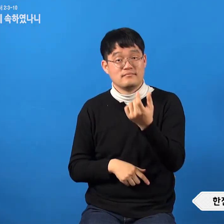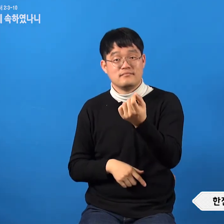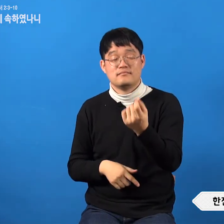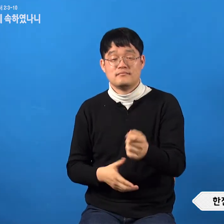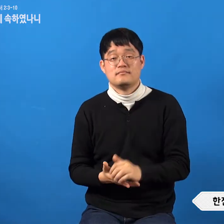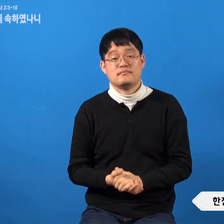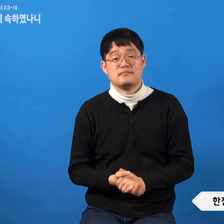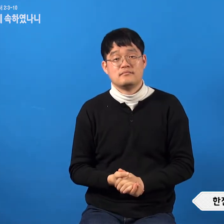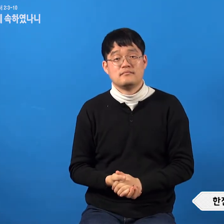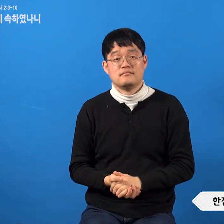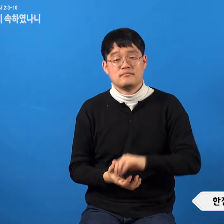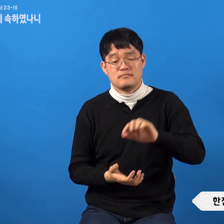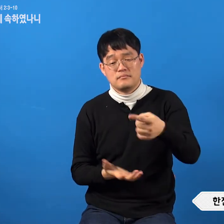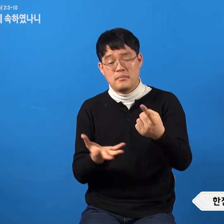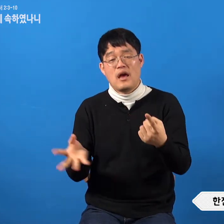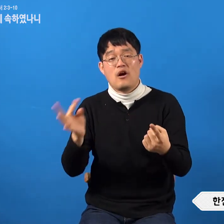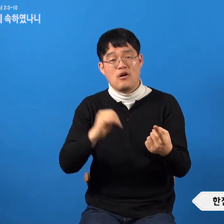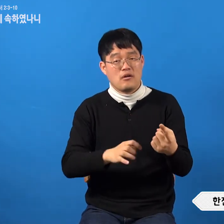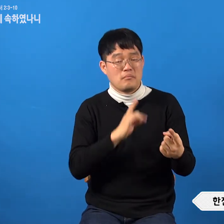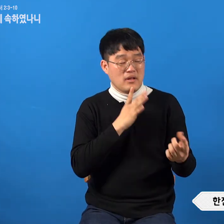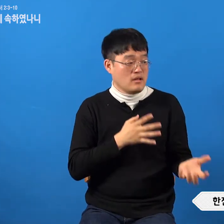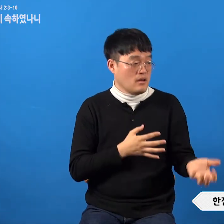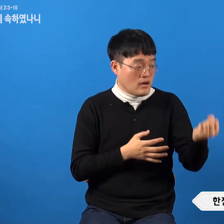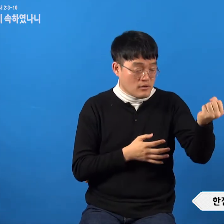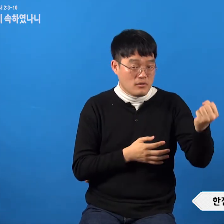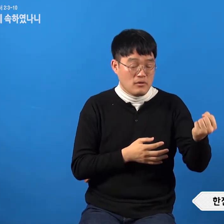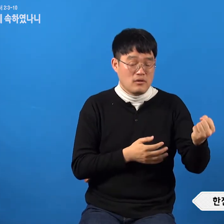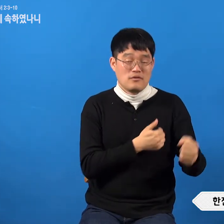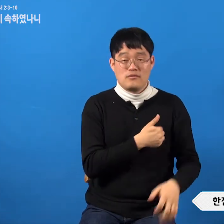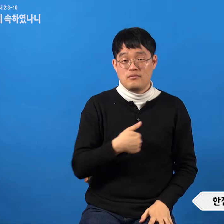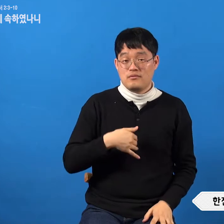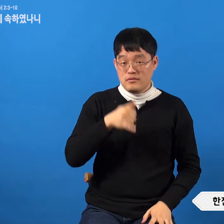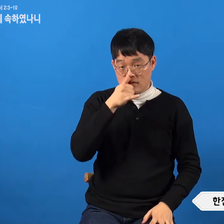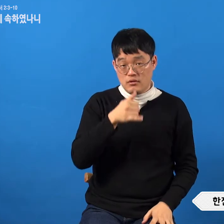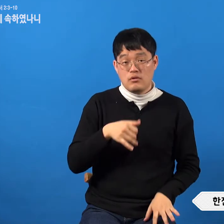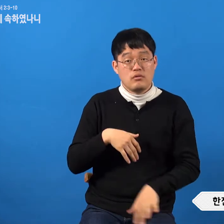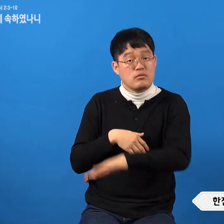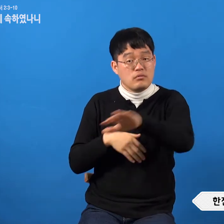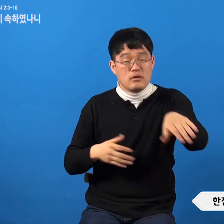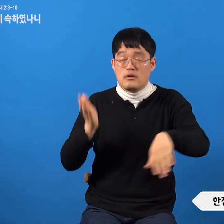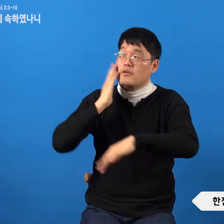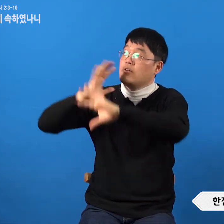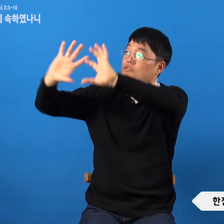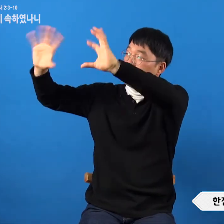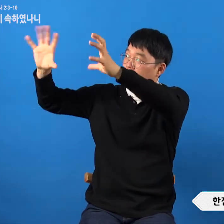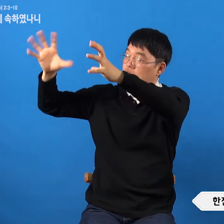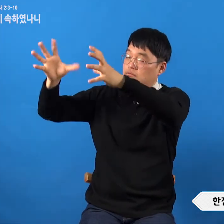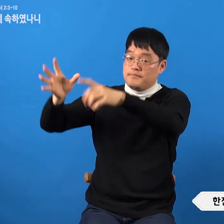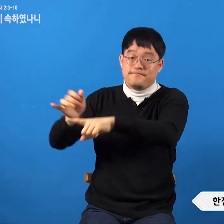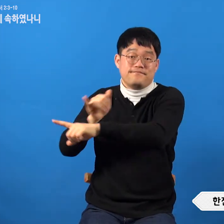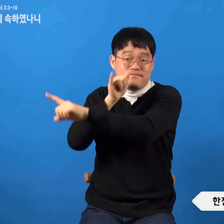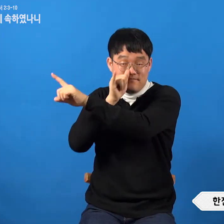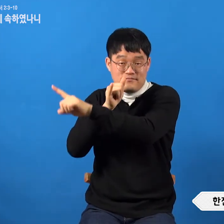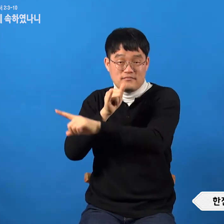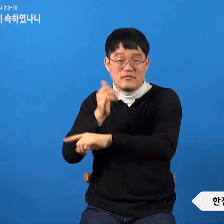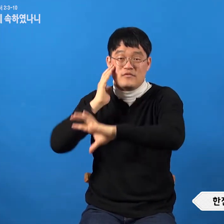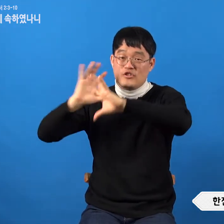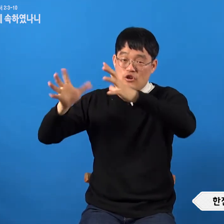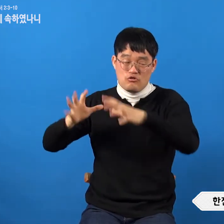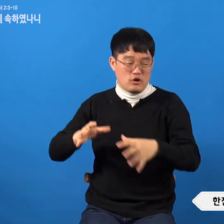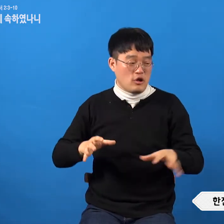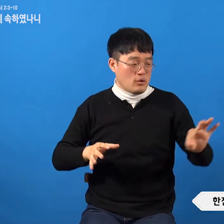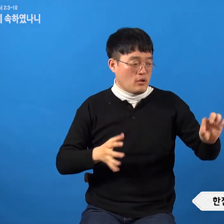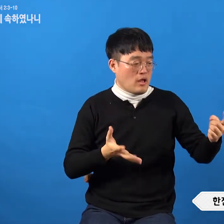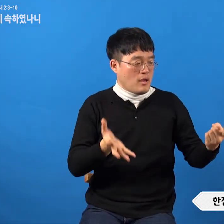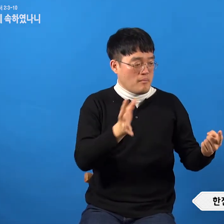그런데 100억만 있어도 그런데 우리에게는 천국이 있지 않습니까? 천국이 무슨 돈